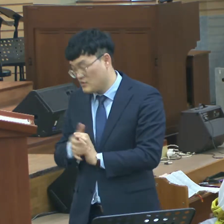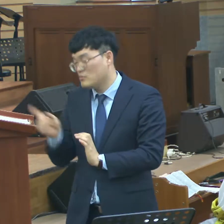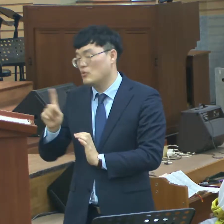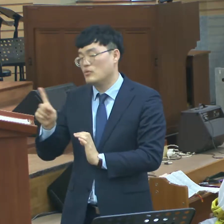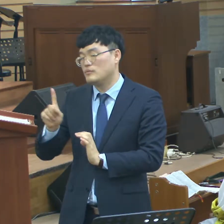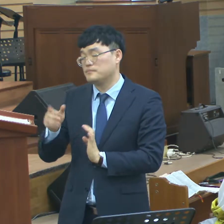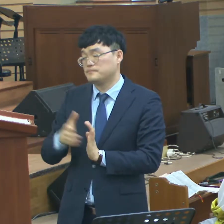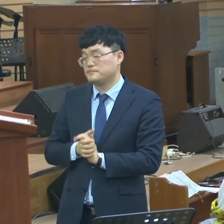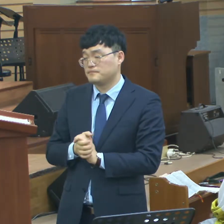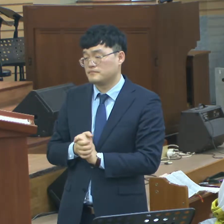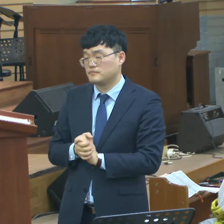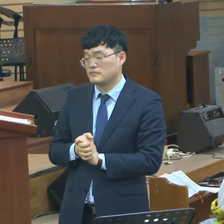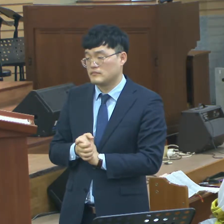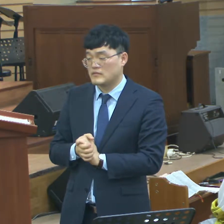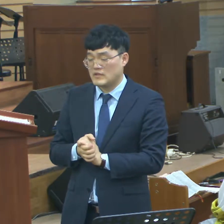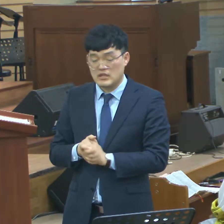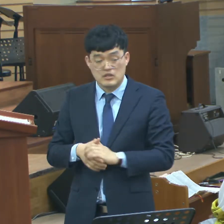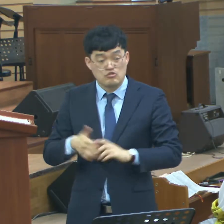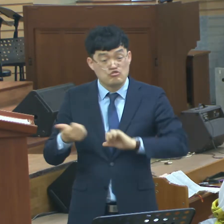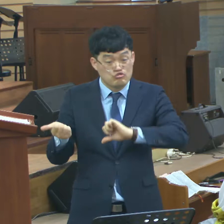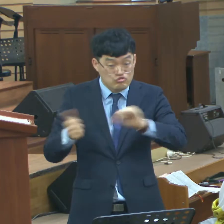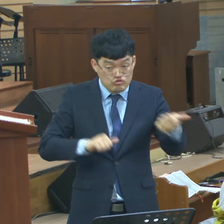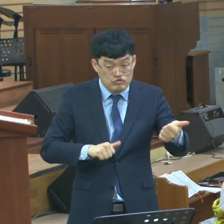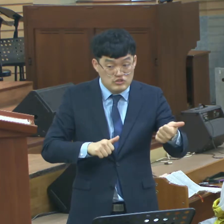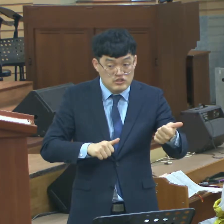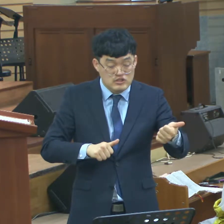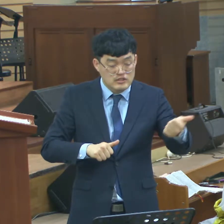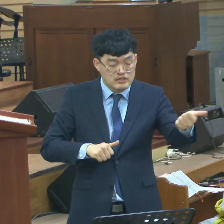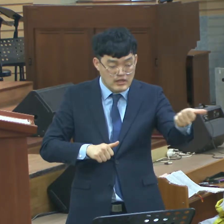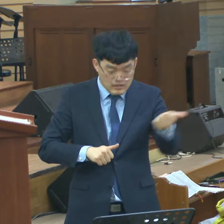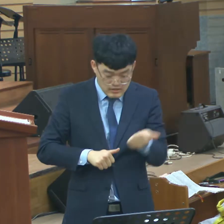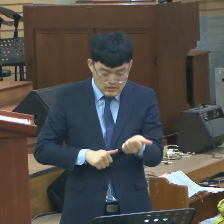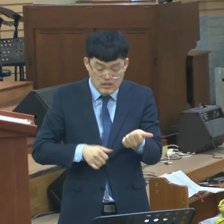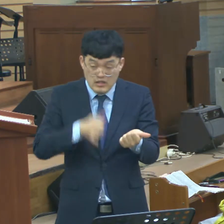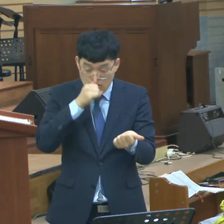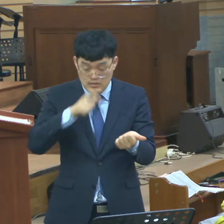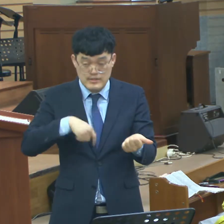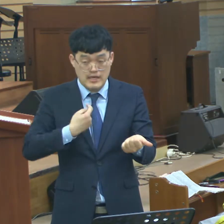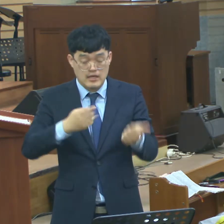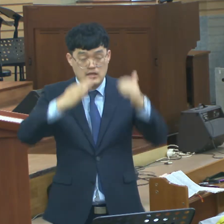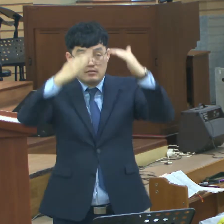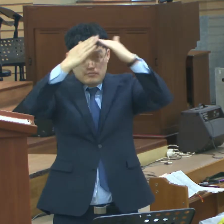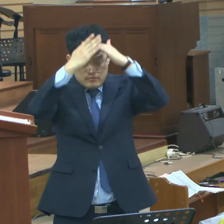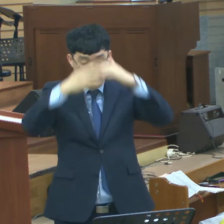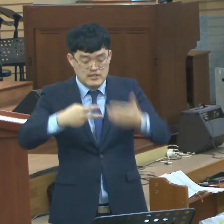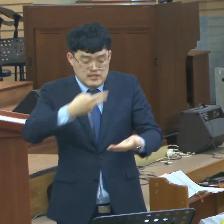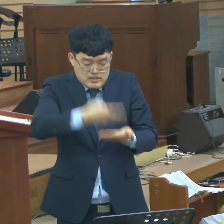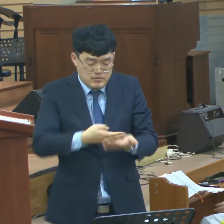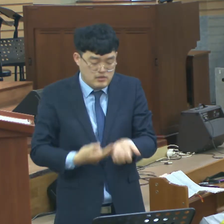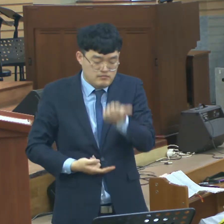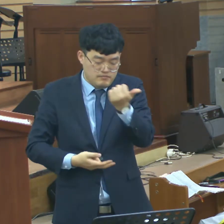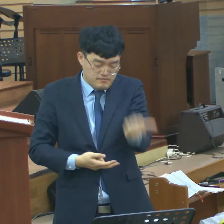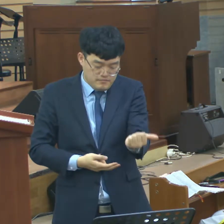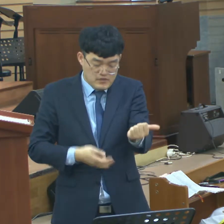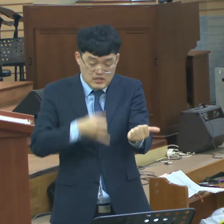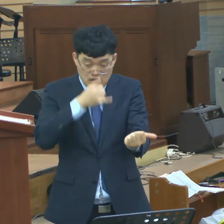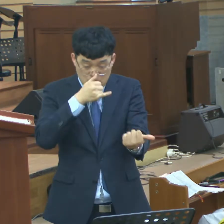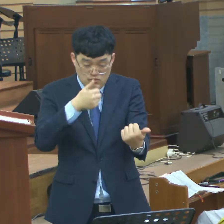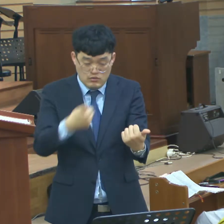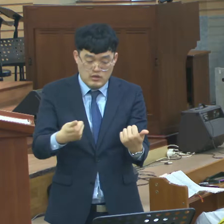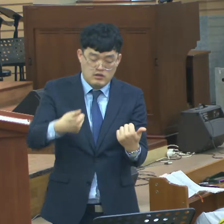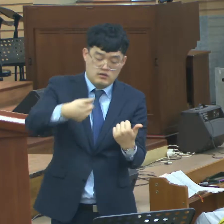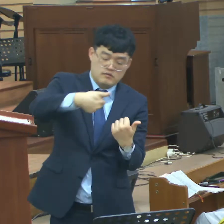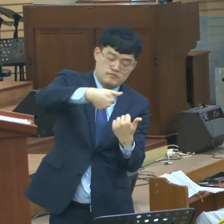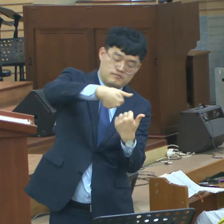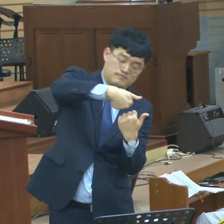기도했냐면요. 시신을 달라 그래서 자기 그 다락에 침상에 딱 뉘어놓고 딱 부르짖다가 죽은 아이 위에